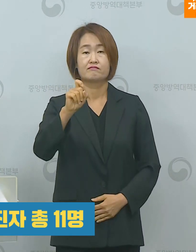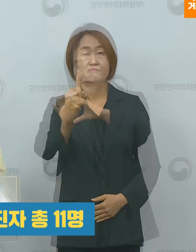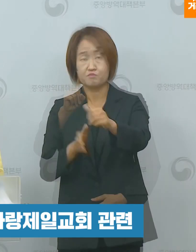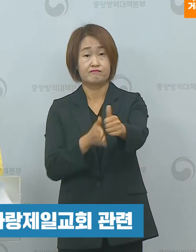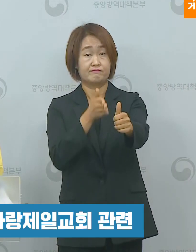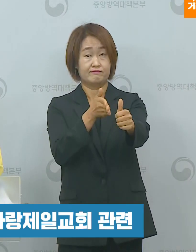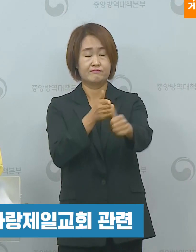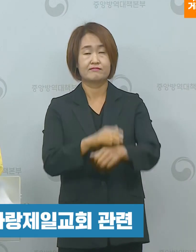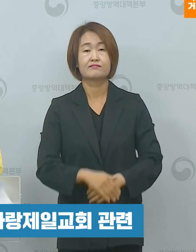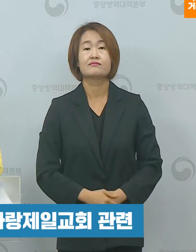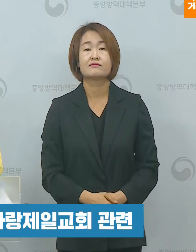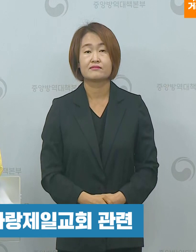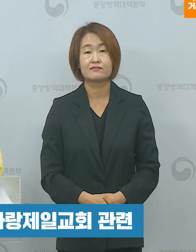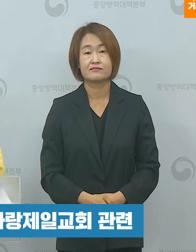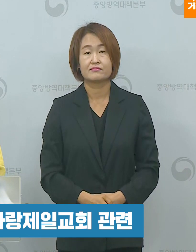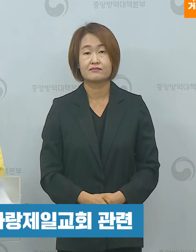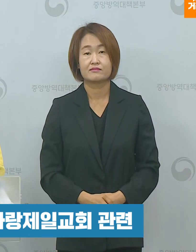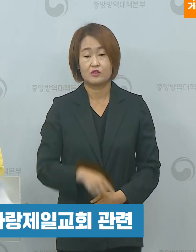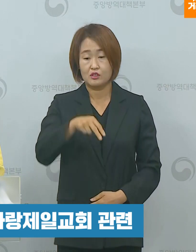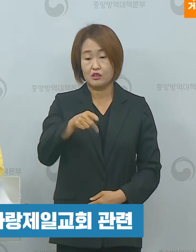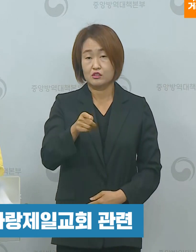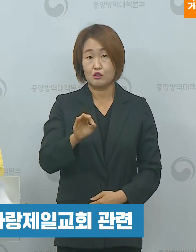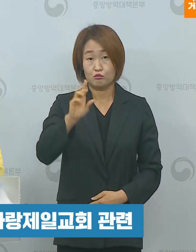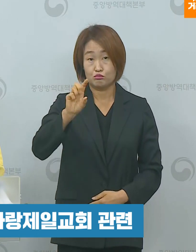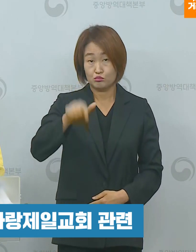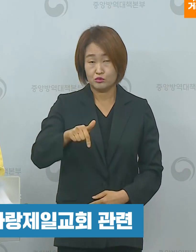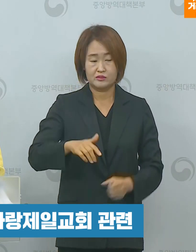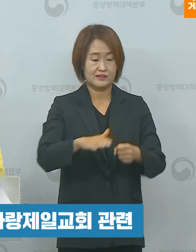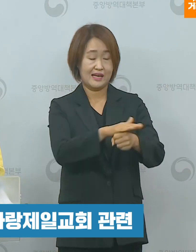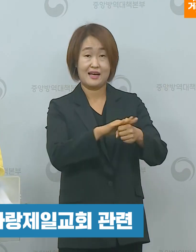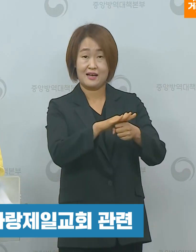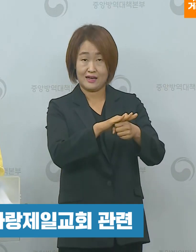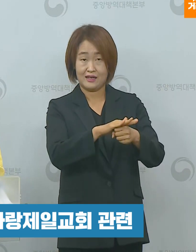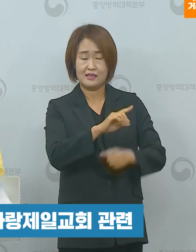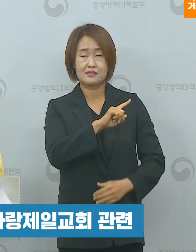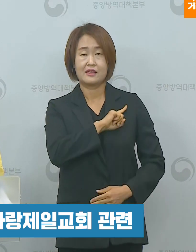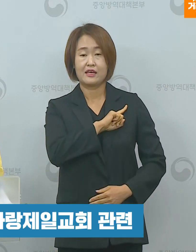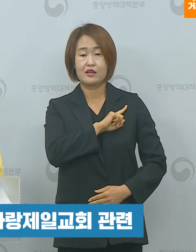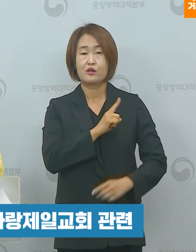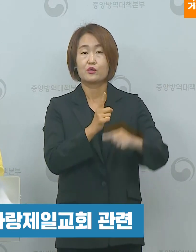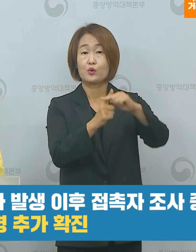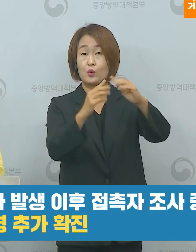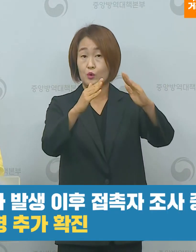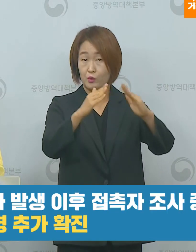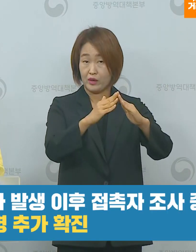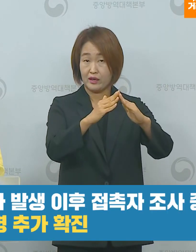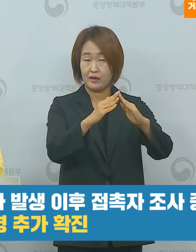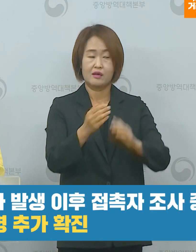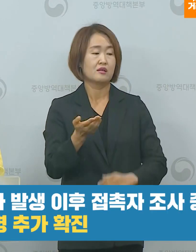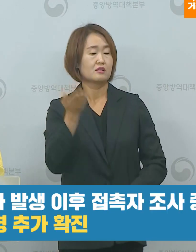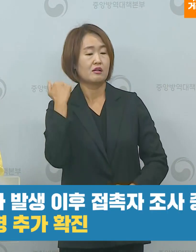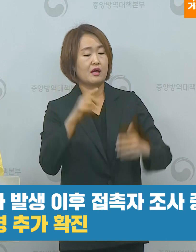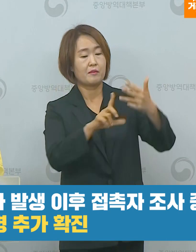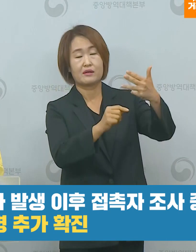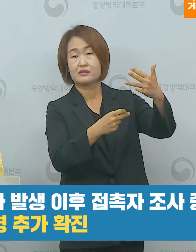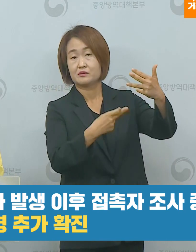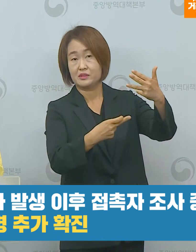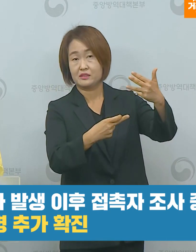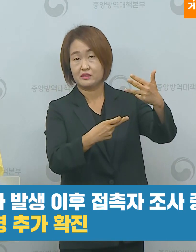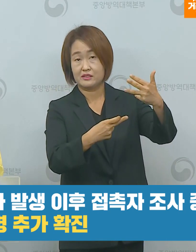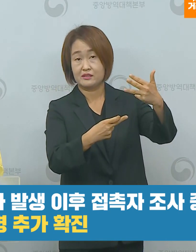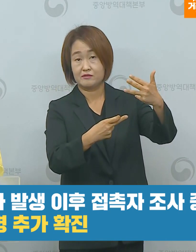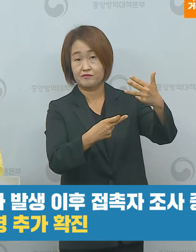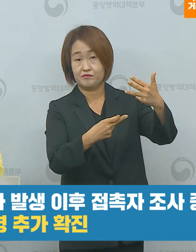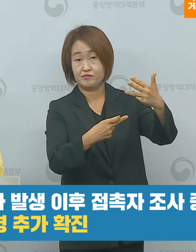11명입니다. 다음으로는 성북구 사랑제일교회와 관련해서 지난 8월 12일 교인